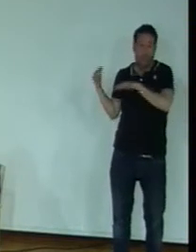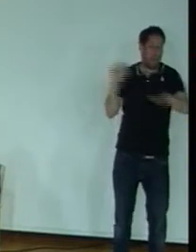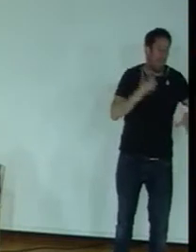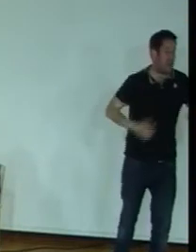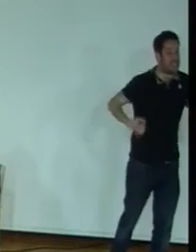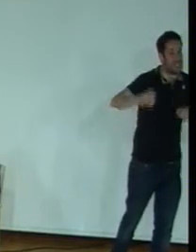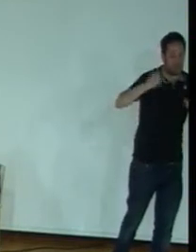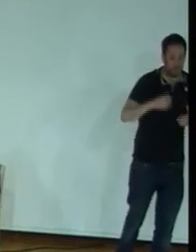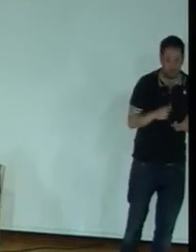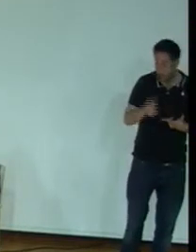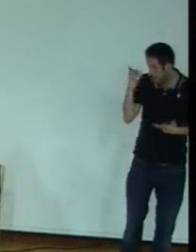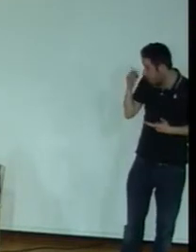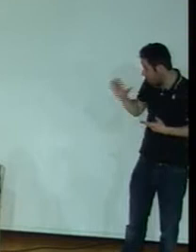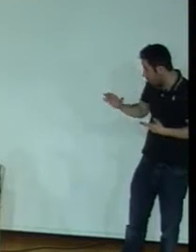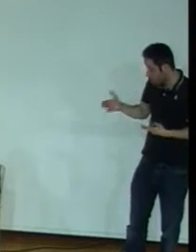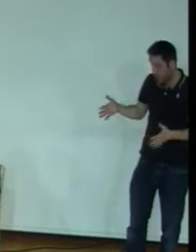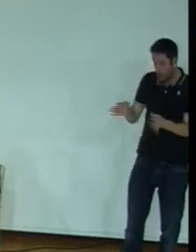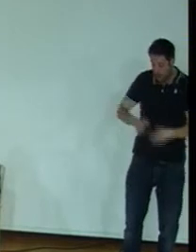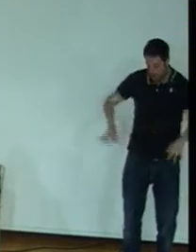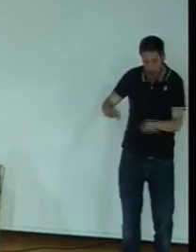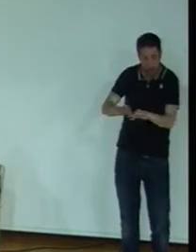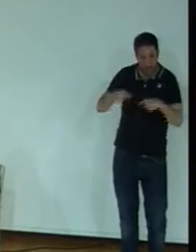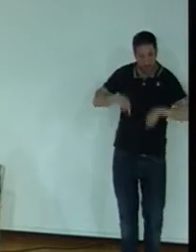là-dessus. Imaginez juste un État,